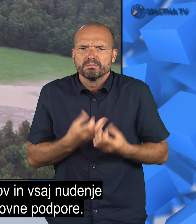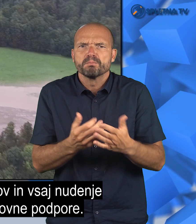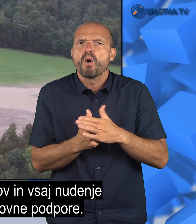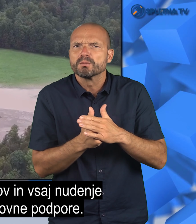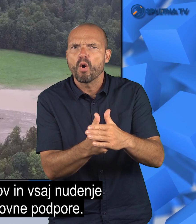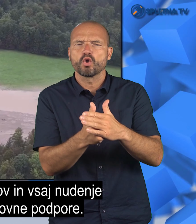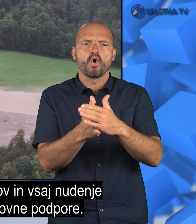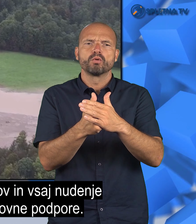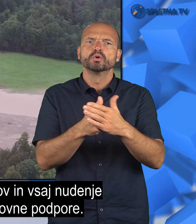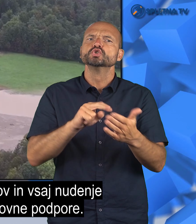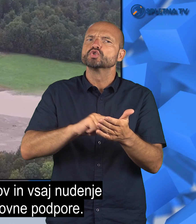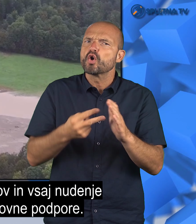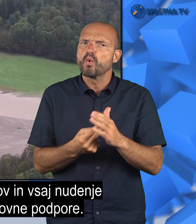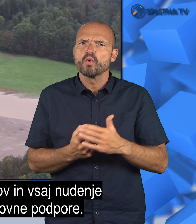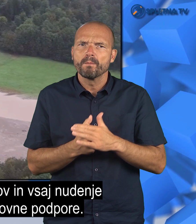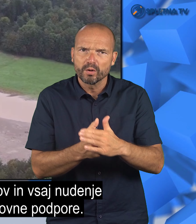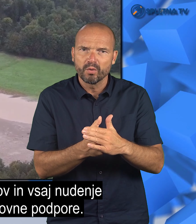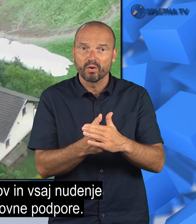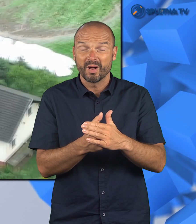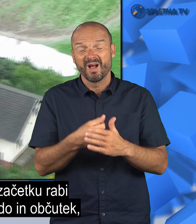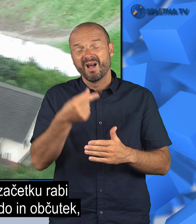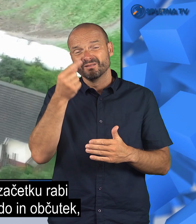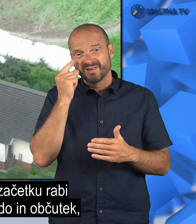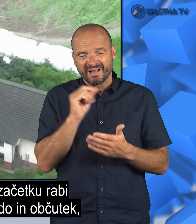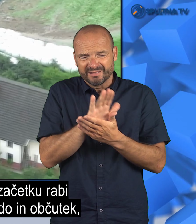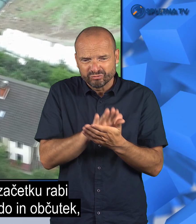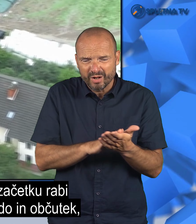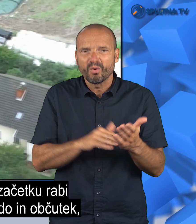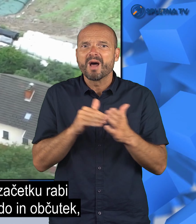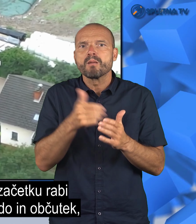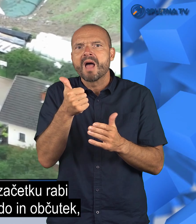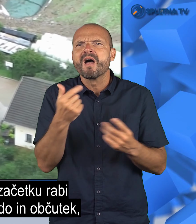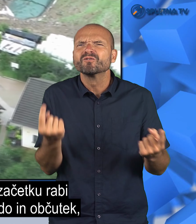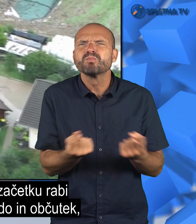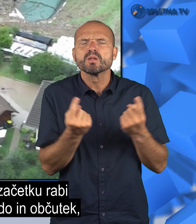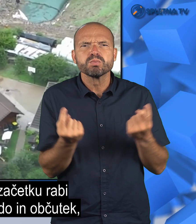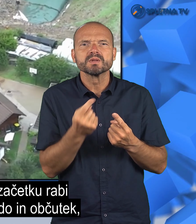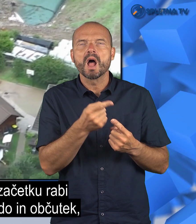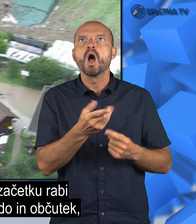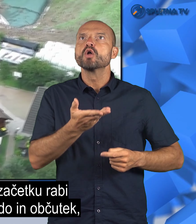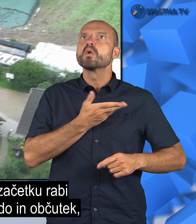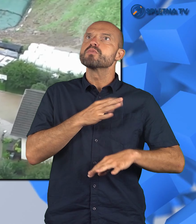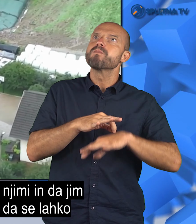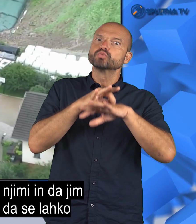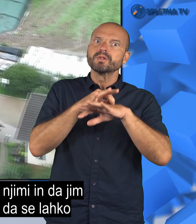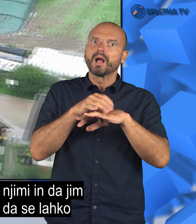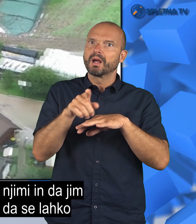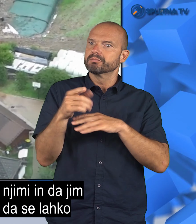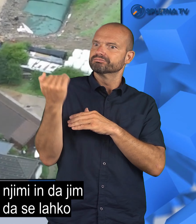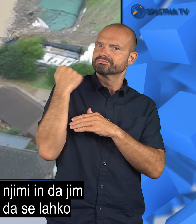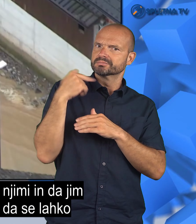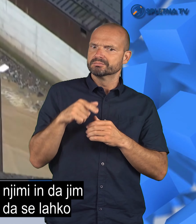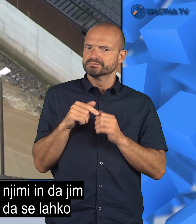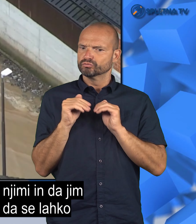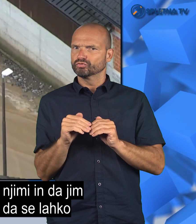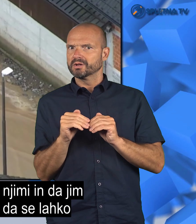podpore. Mislim, da največ ljudi v začetku rabijo neko moralno spodbudo ali pa občutek, da nekdo stoji za njim, da